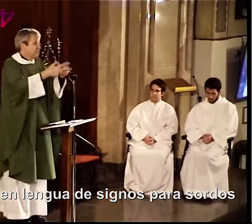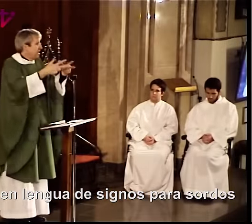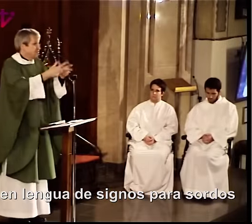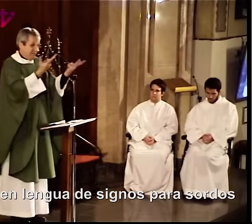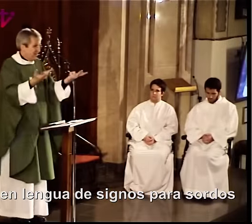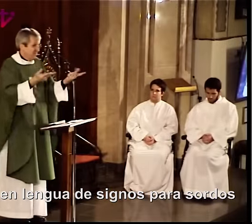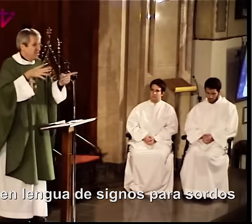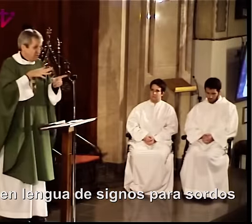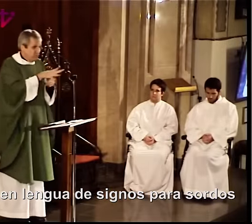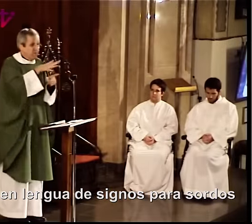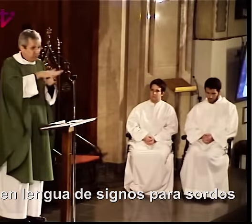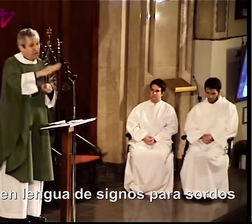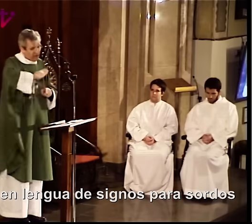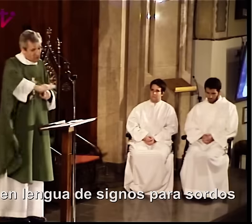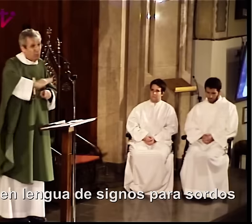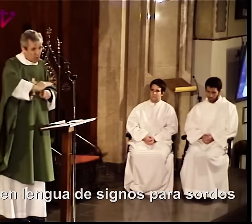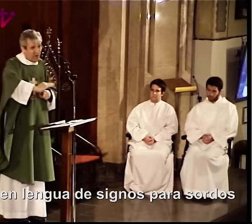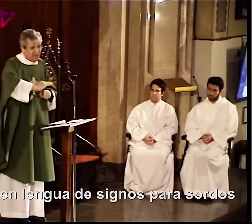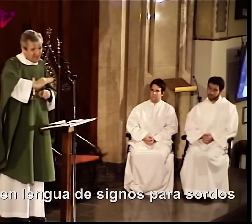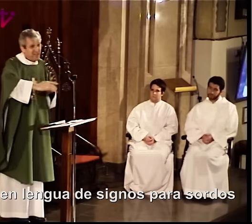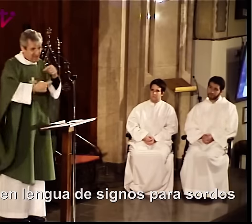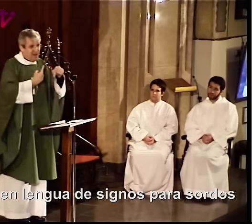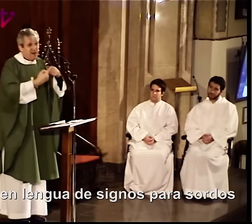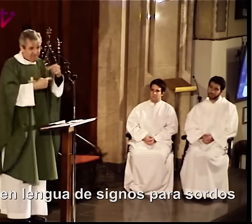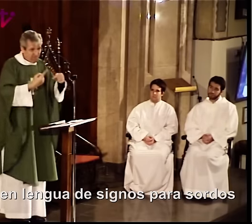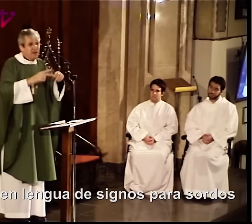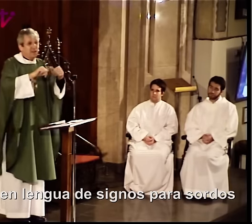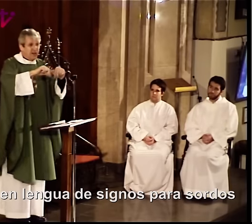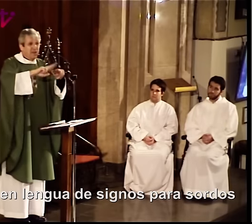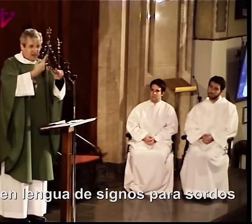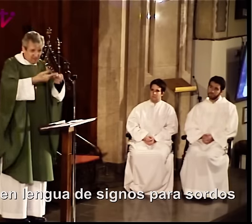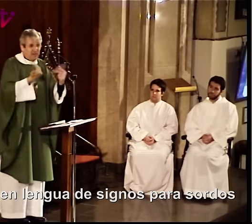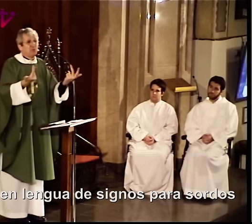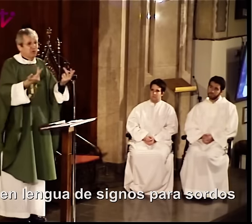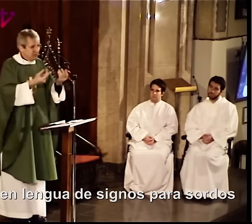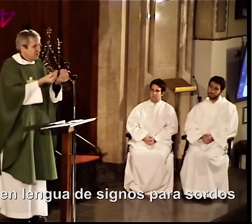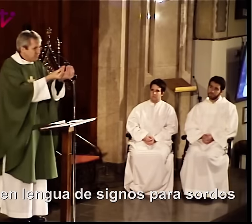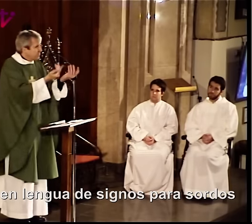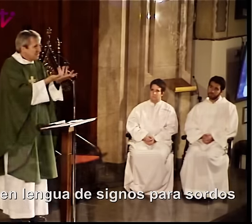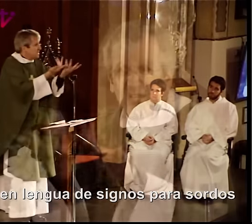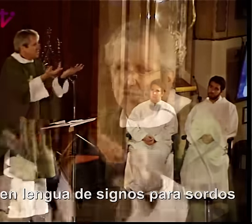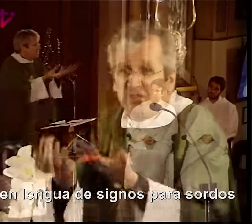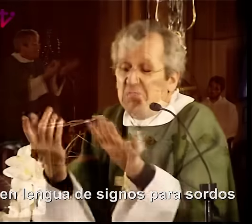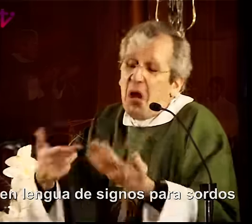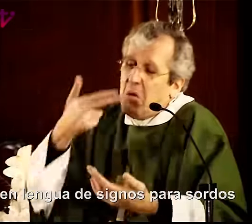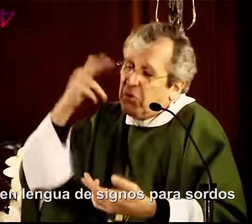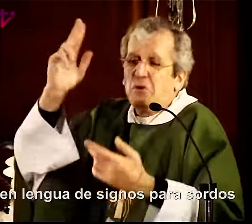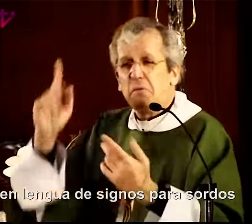en la sociedad, cómo influye y cómo daña la familia, el matrimonio, pues esas cosas, no